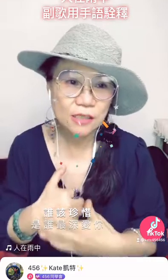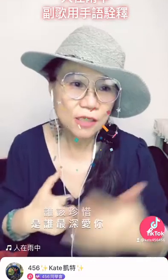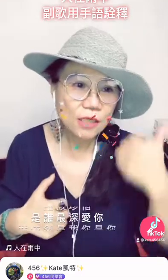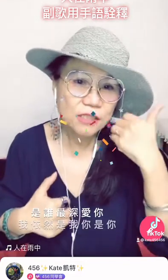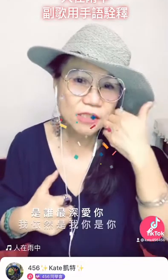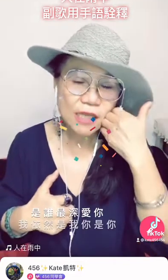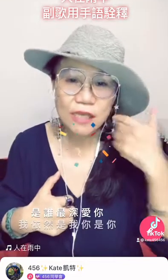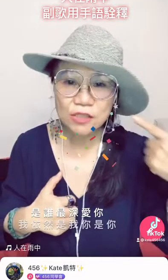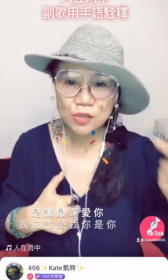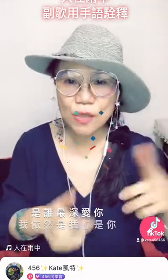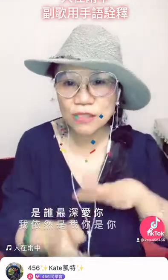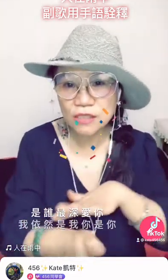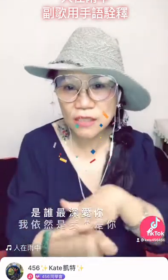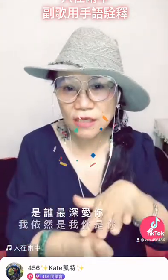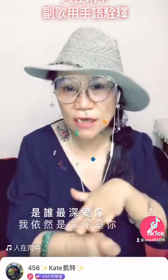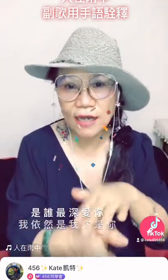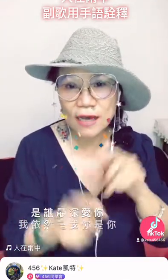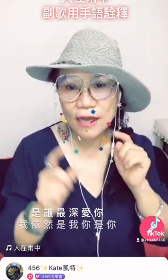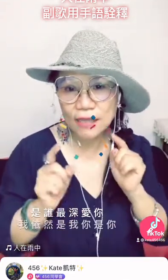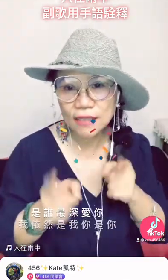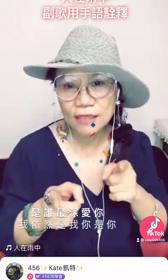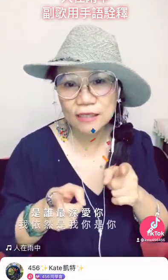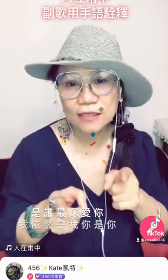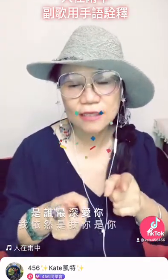是谁最深爱你？